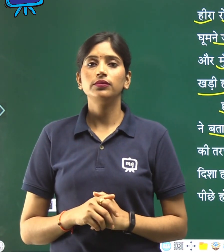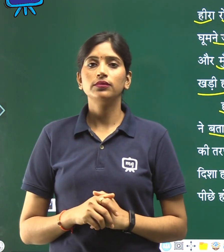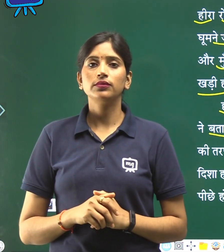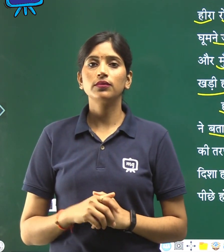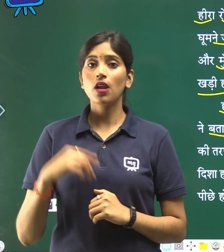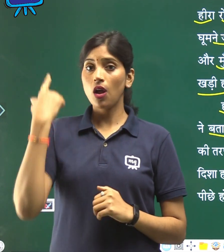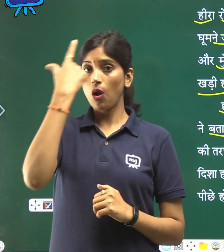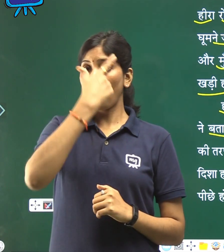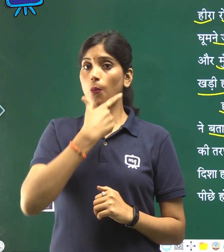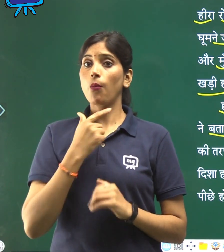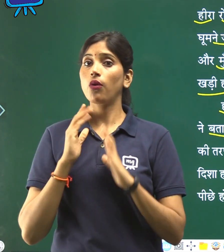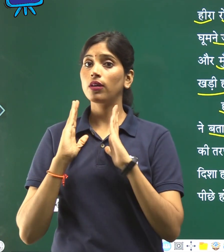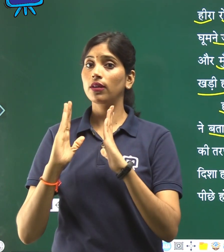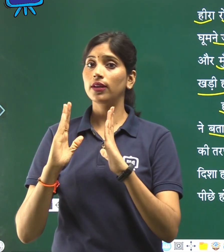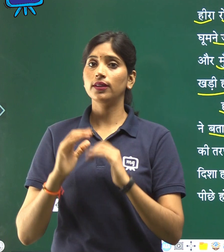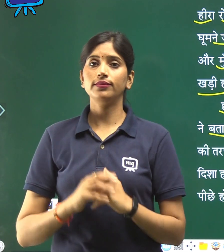मुख करके